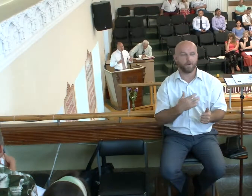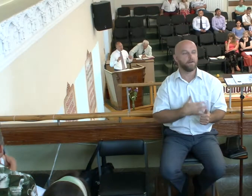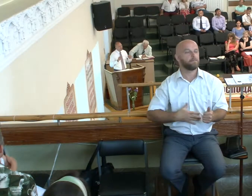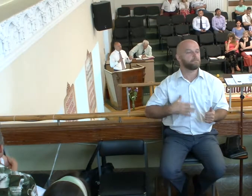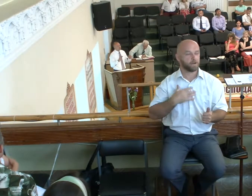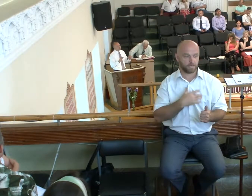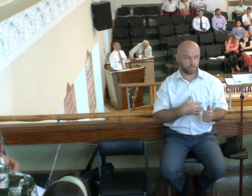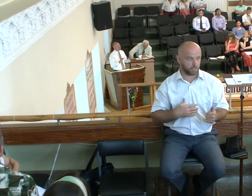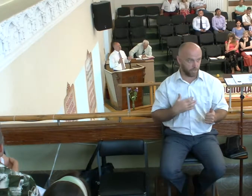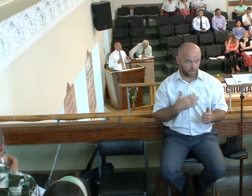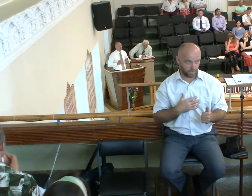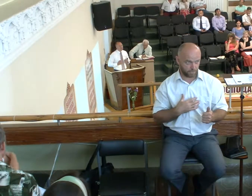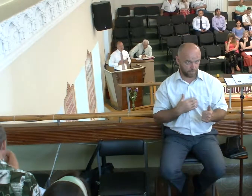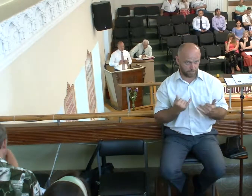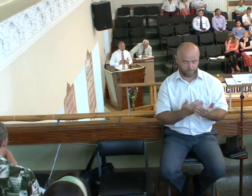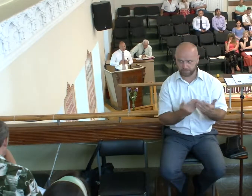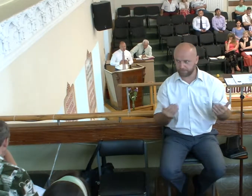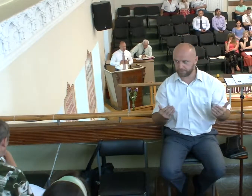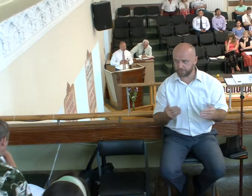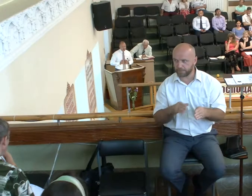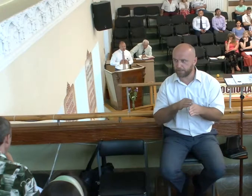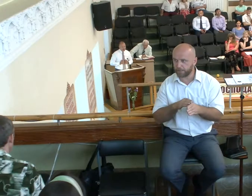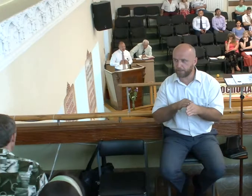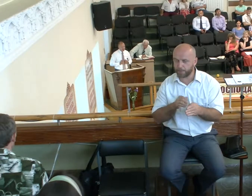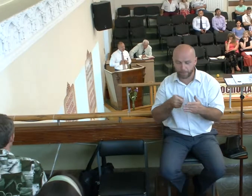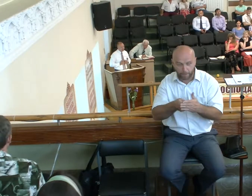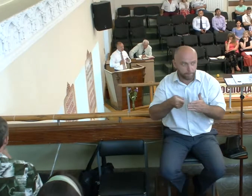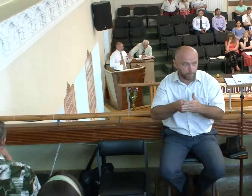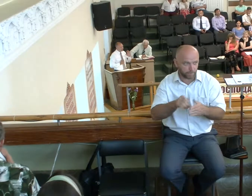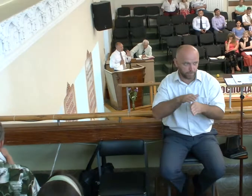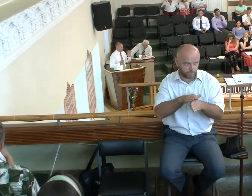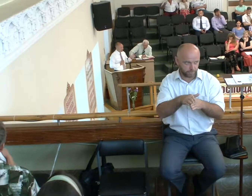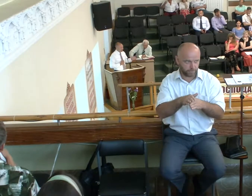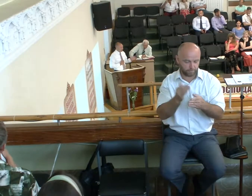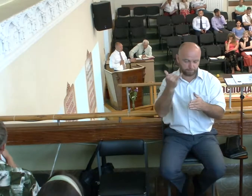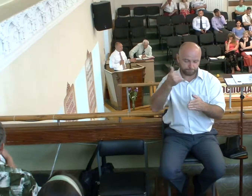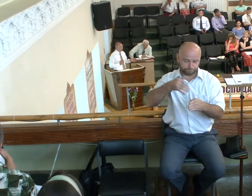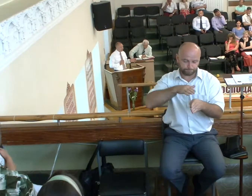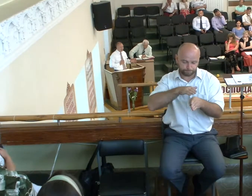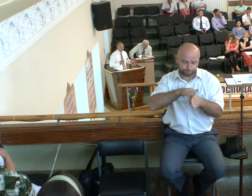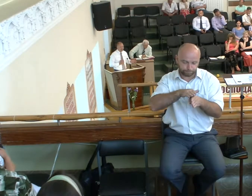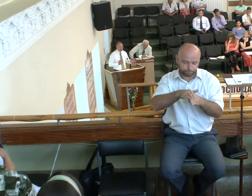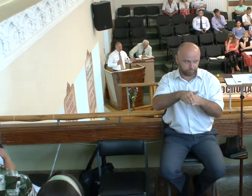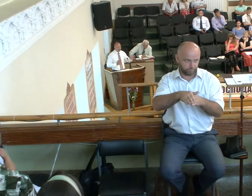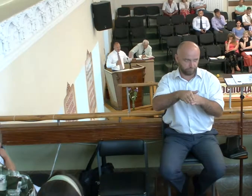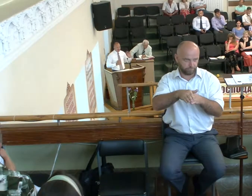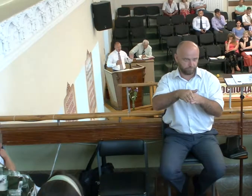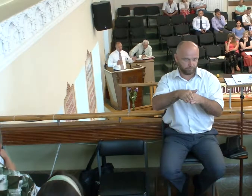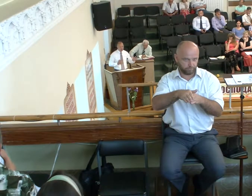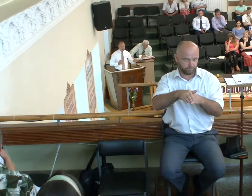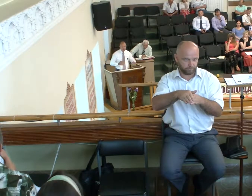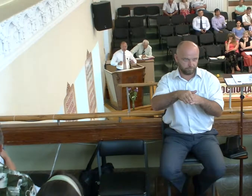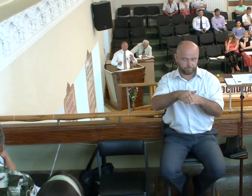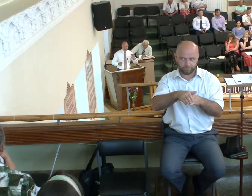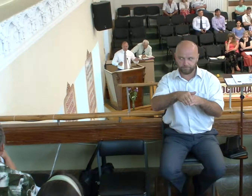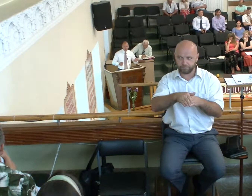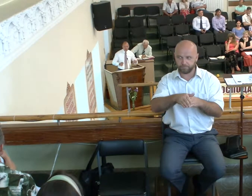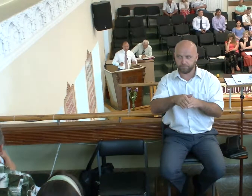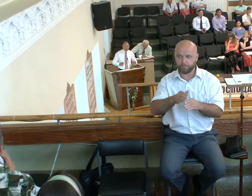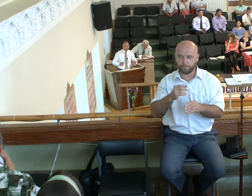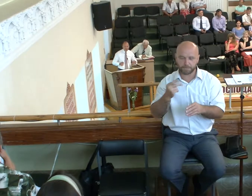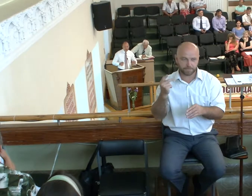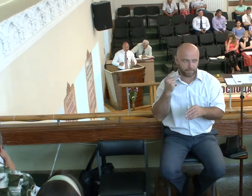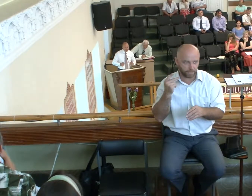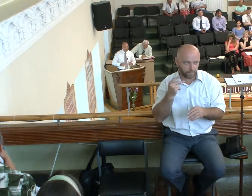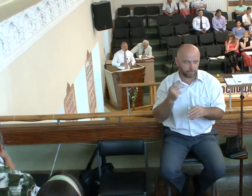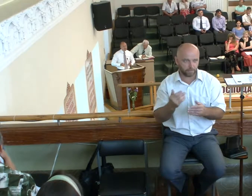не сможем Богу служить, если мы им не наполним. Наше служение превратится в любимое дело, в хороших друзей, в круг